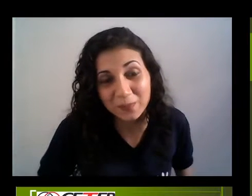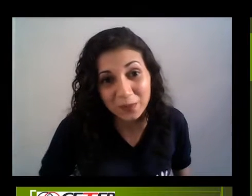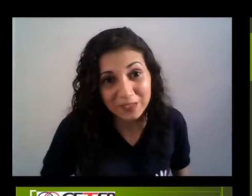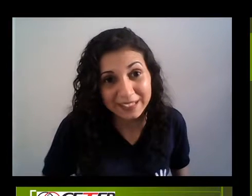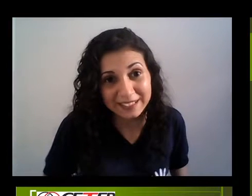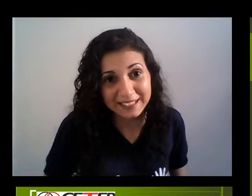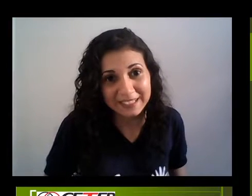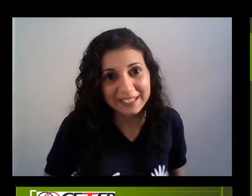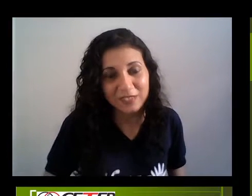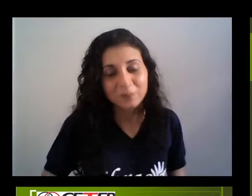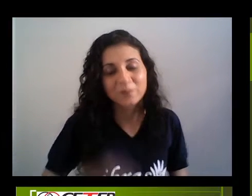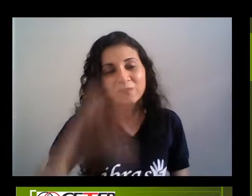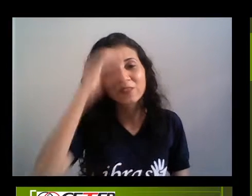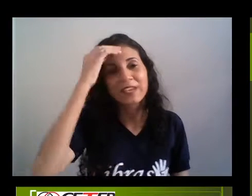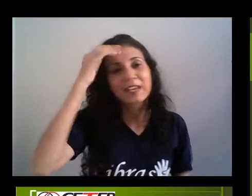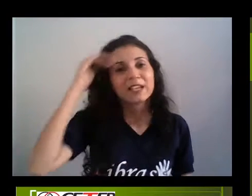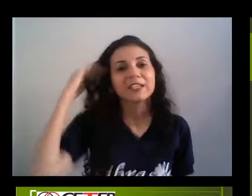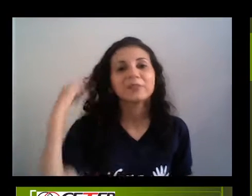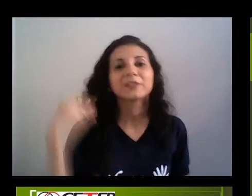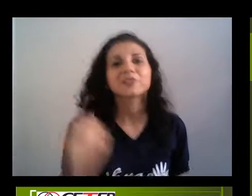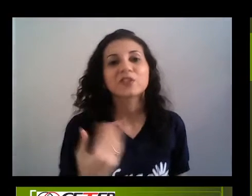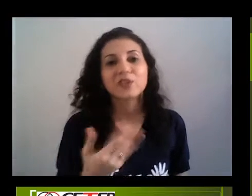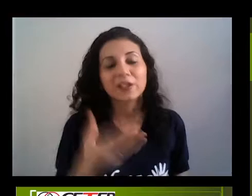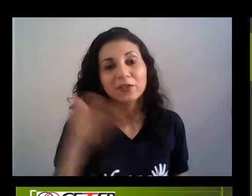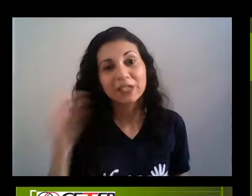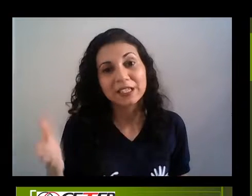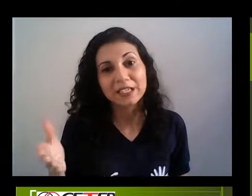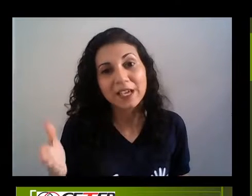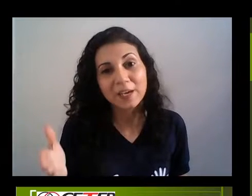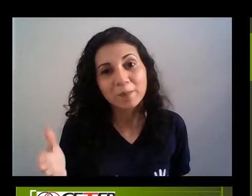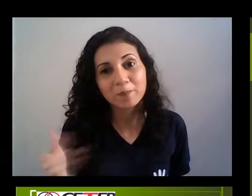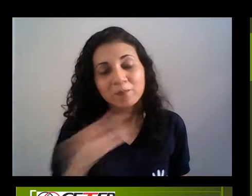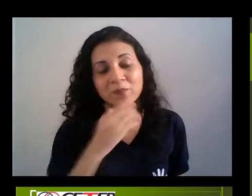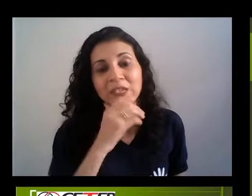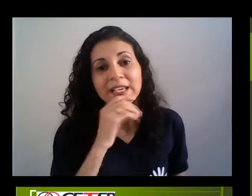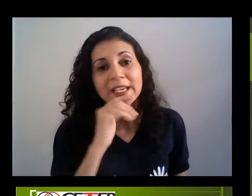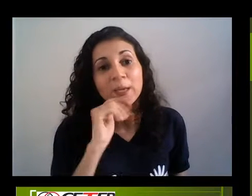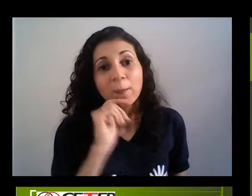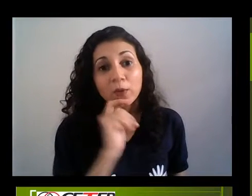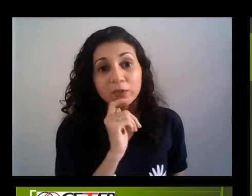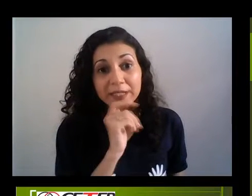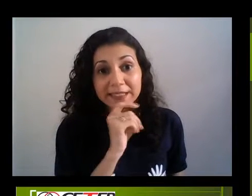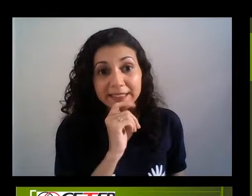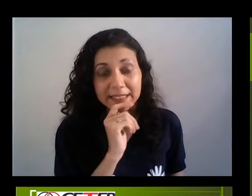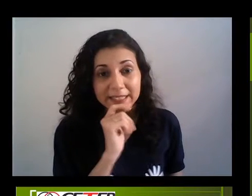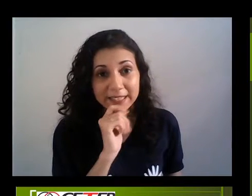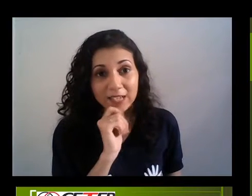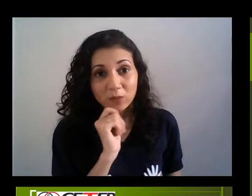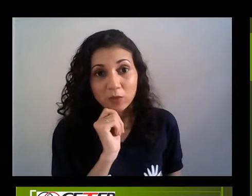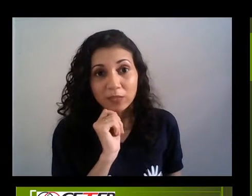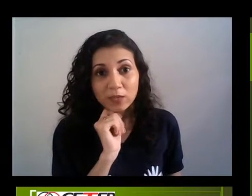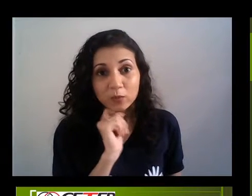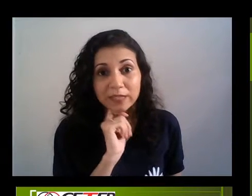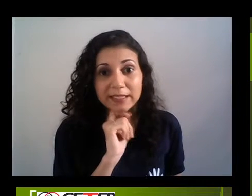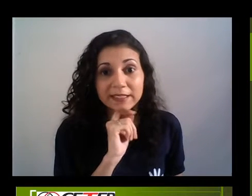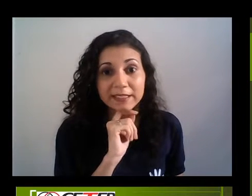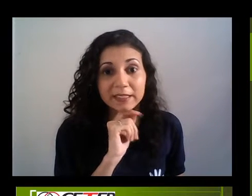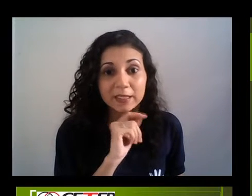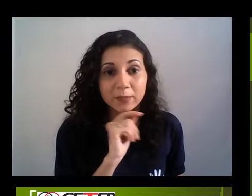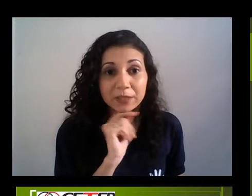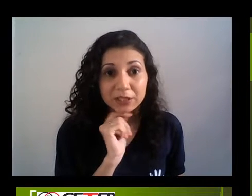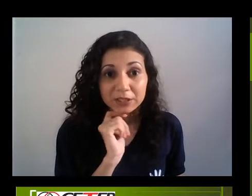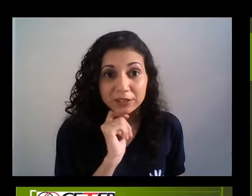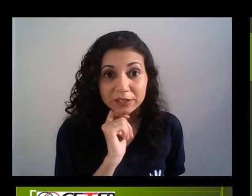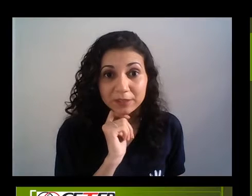Libras e português sinalizado. Libras eu já falei o que é. Português sinalizado é o que